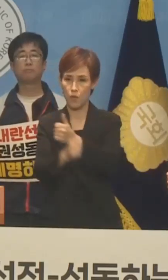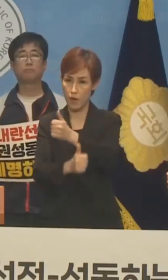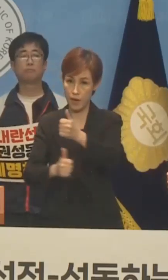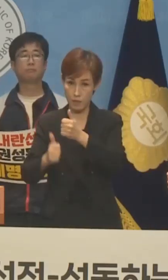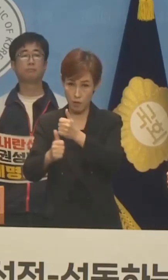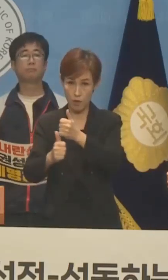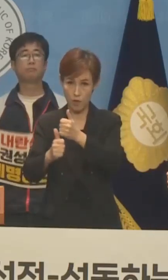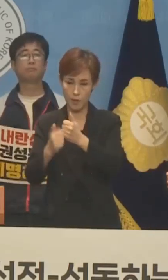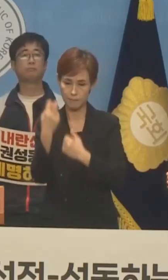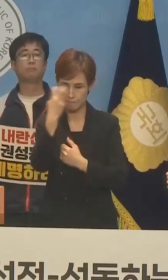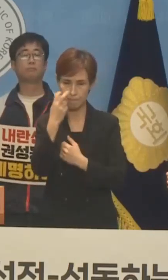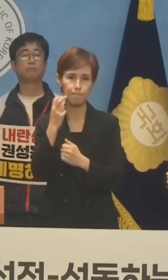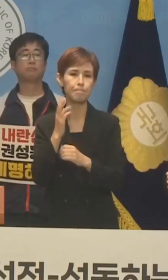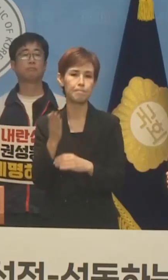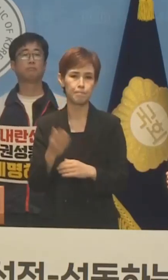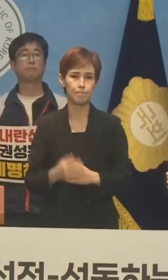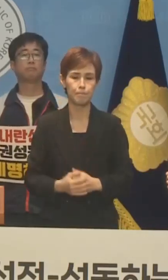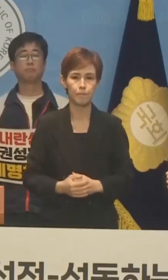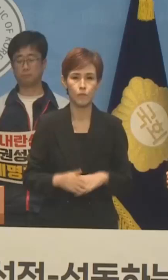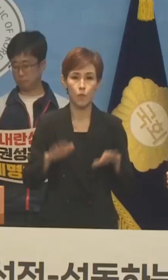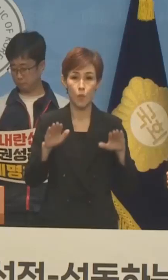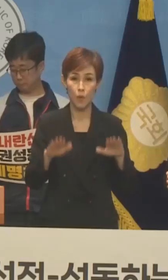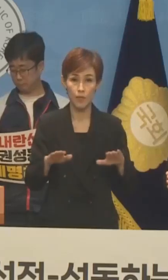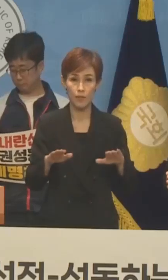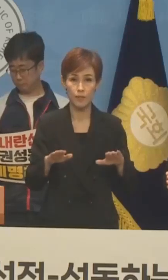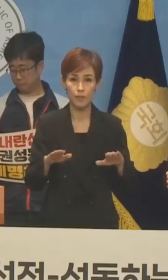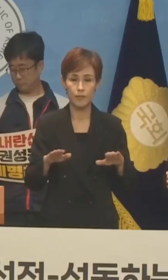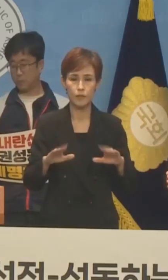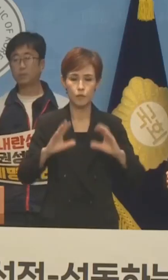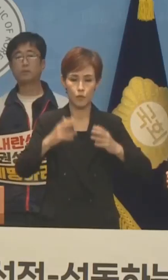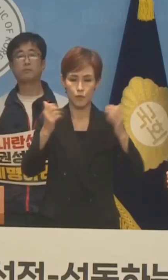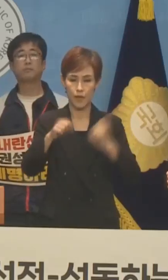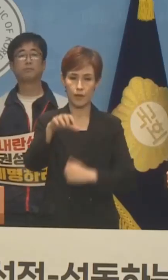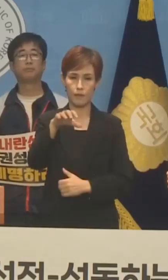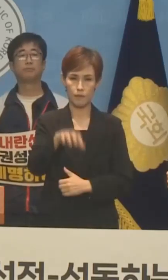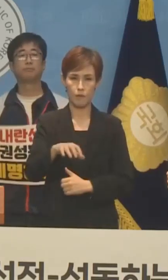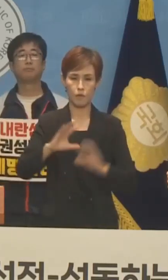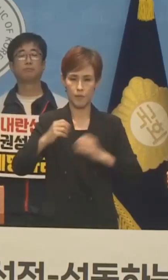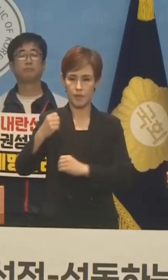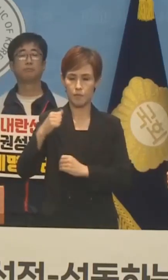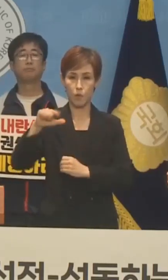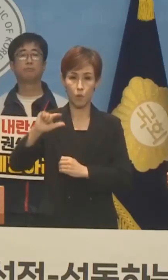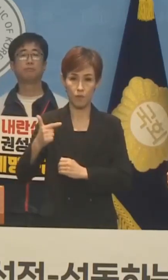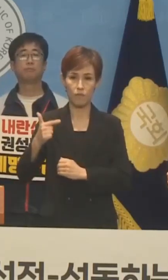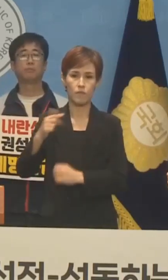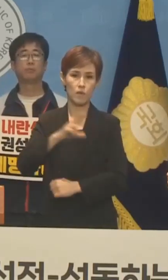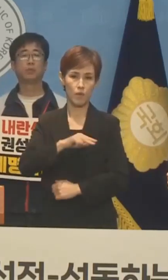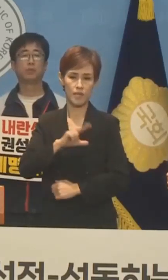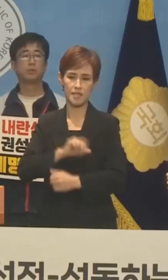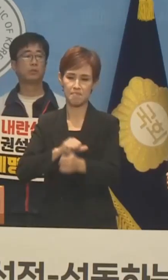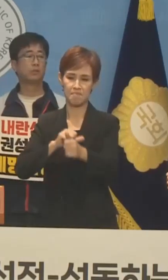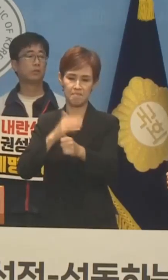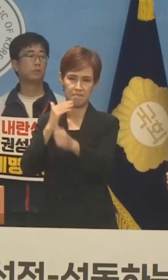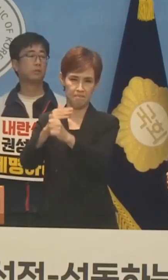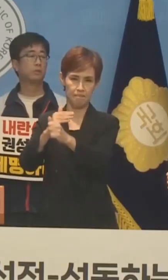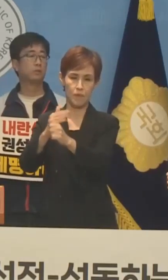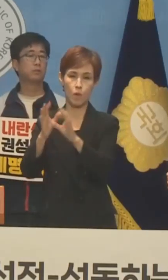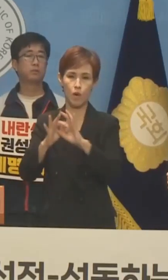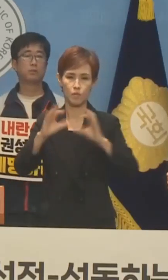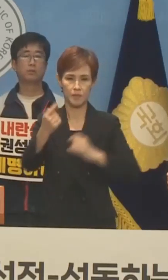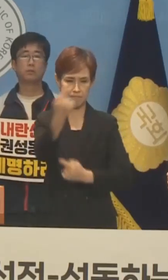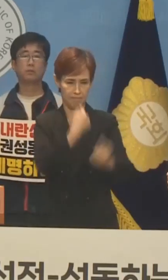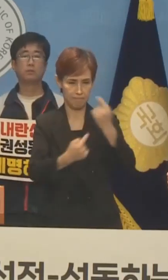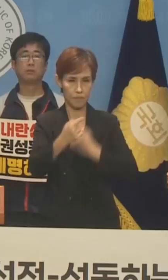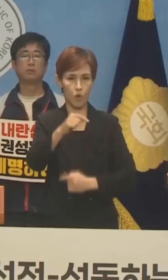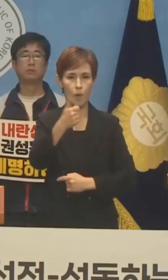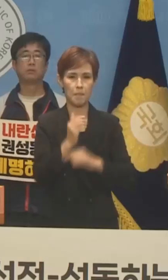소관위원회에서 심의합니다. 그래서 오늘 우리는 국회에서 국민의힘 권성동 의원 제명에 대한 국민청원이